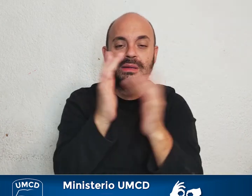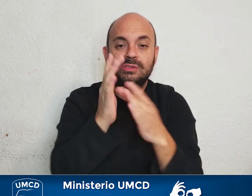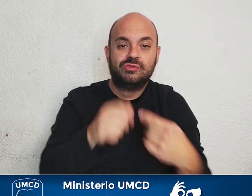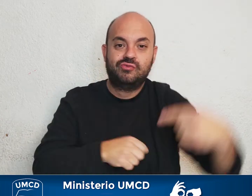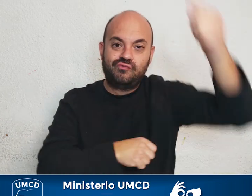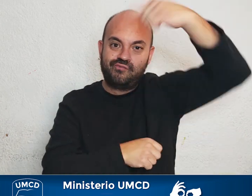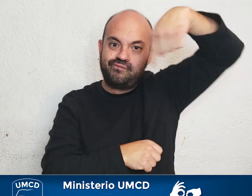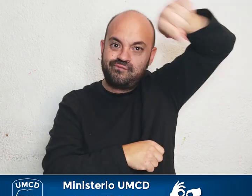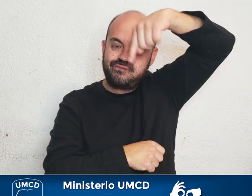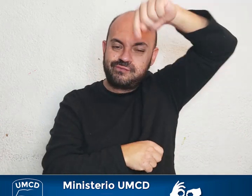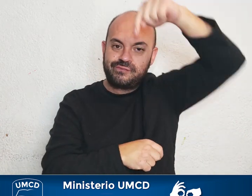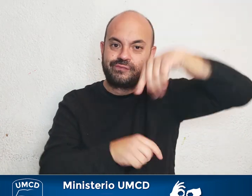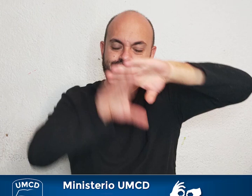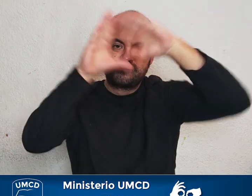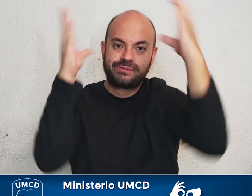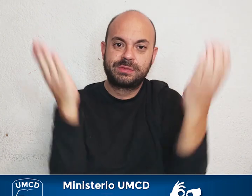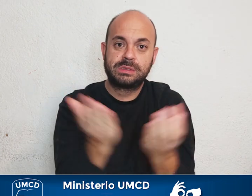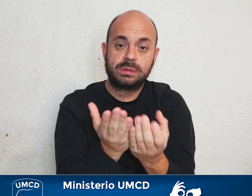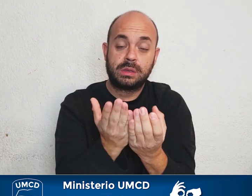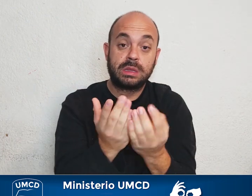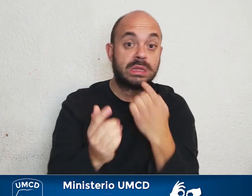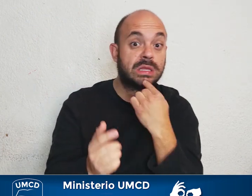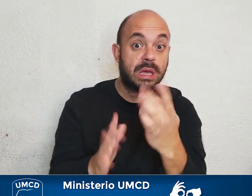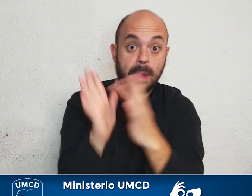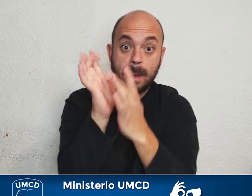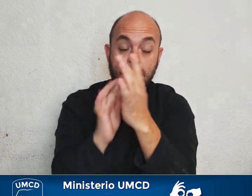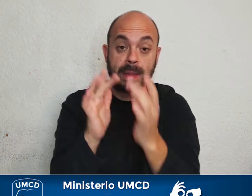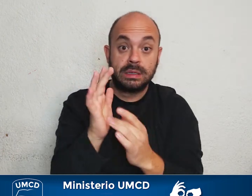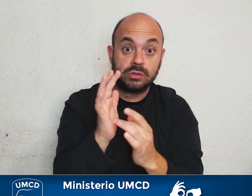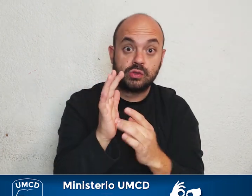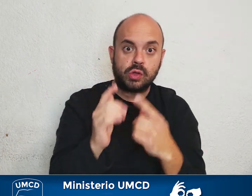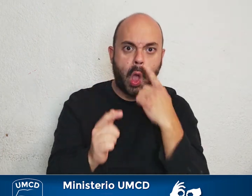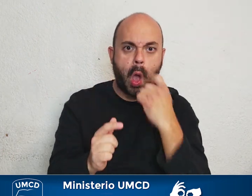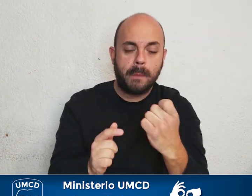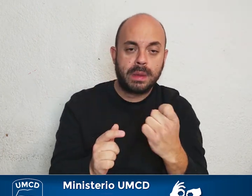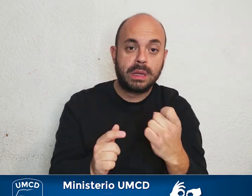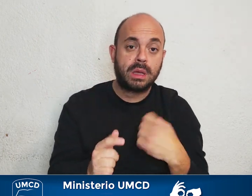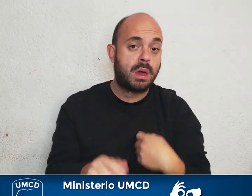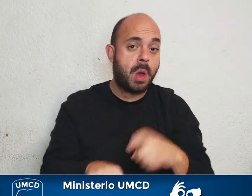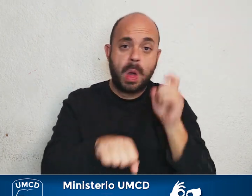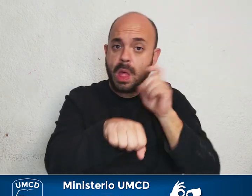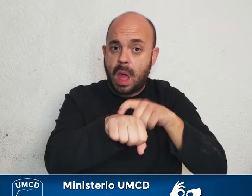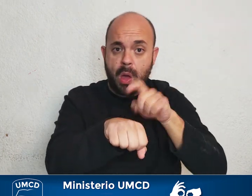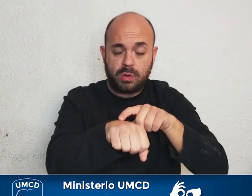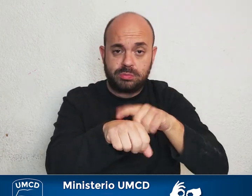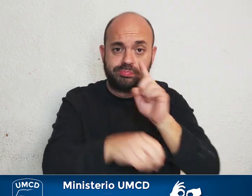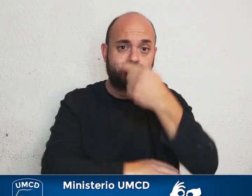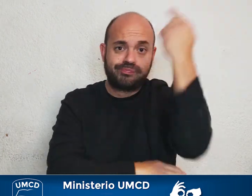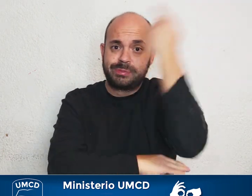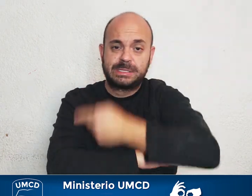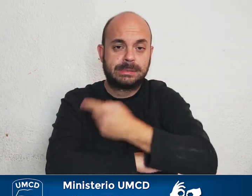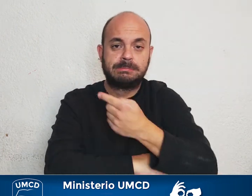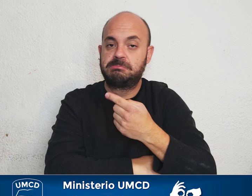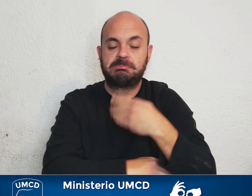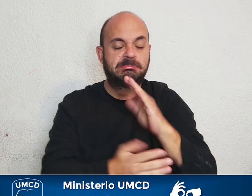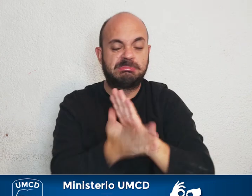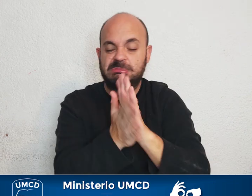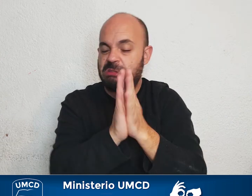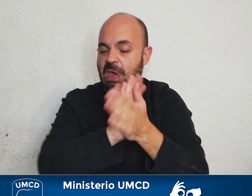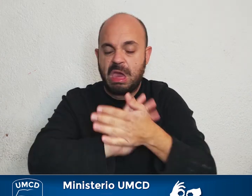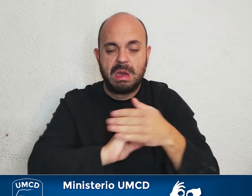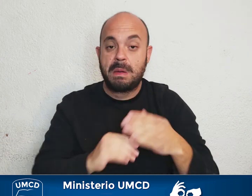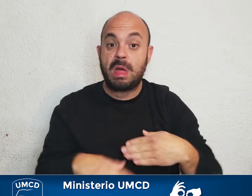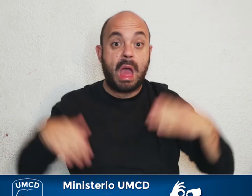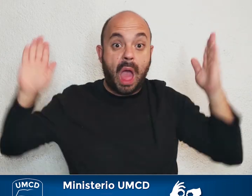Señor Jesucristo, siendo hombre, expresa a sus discípulos y les dice: de aquel día y de la hora nadie sabe, ni aun